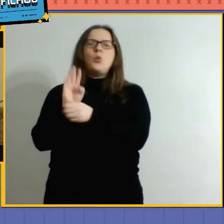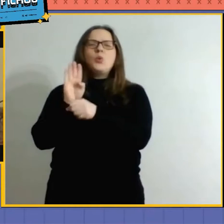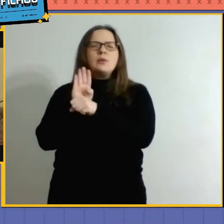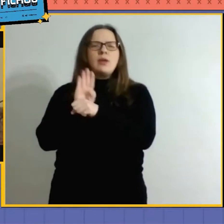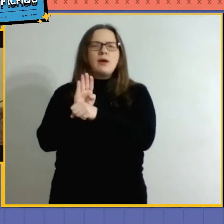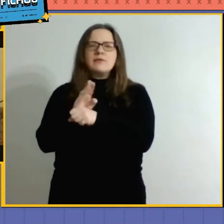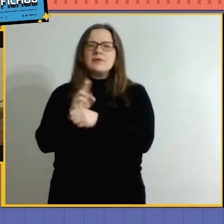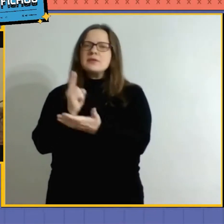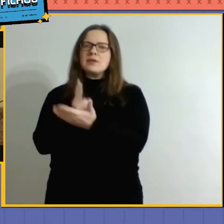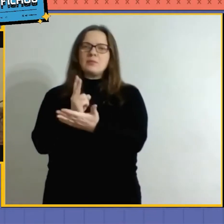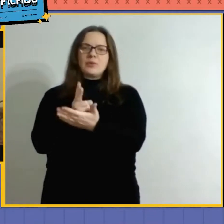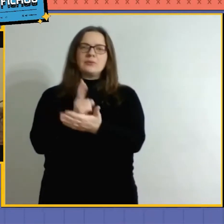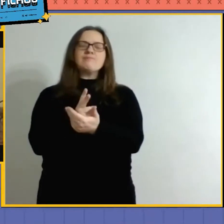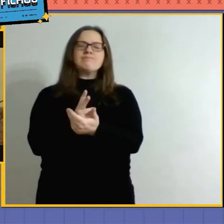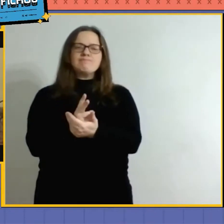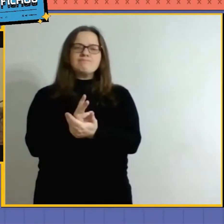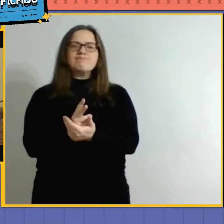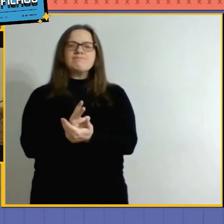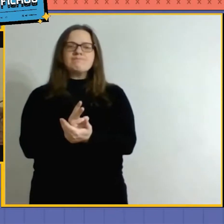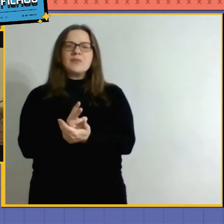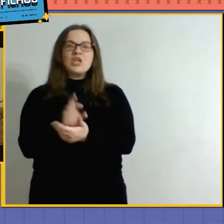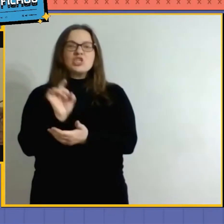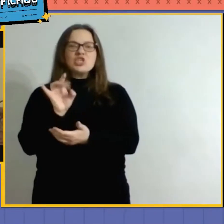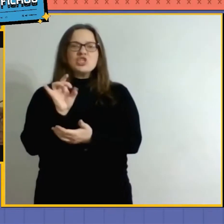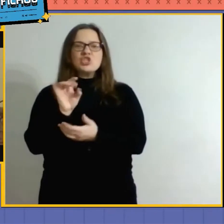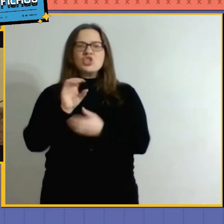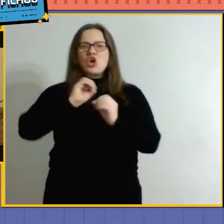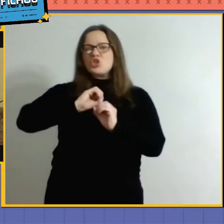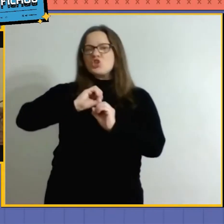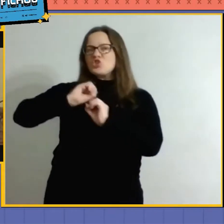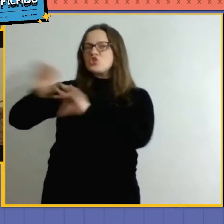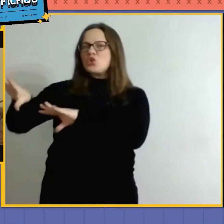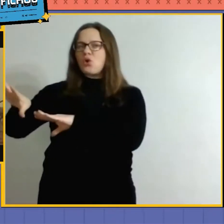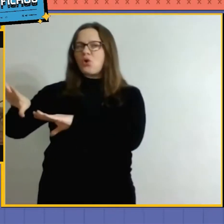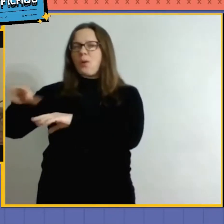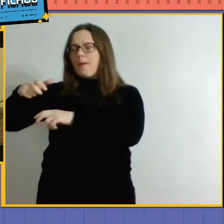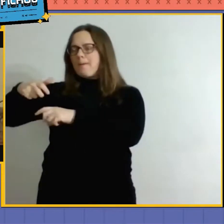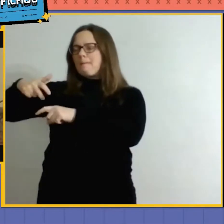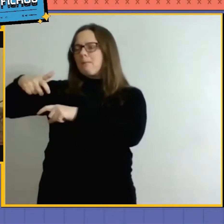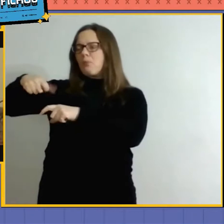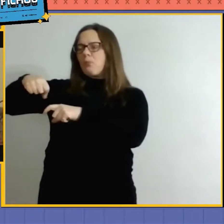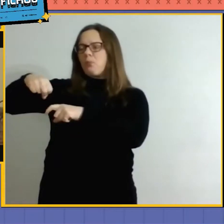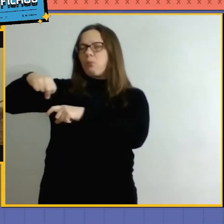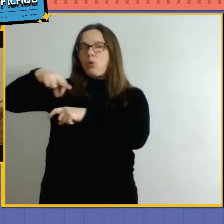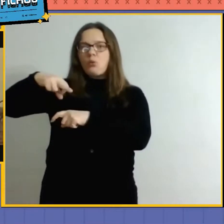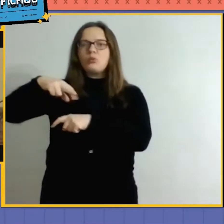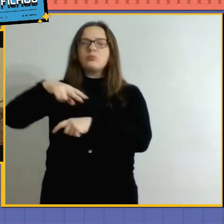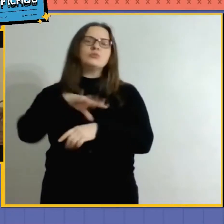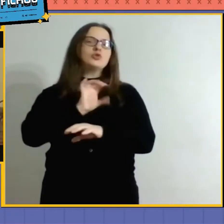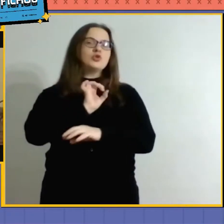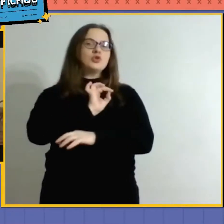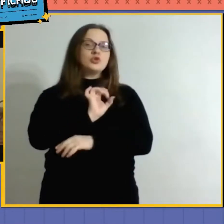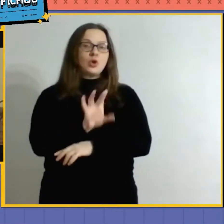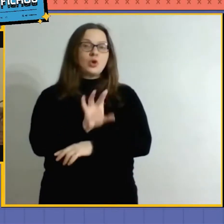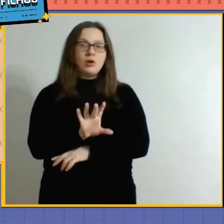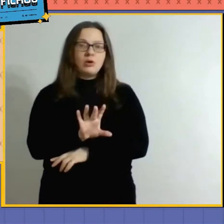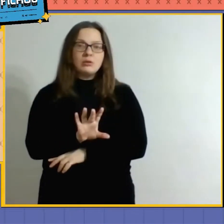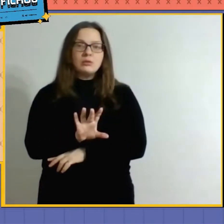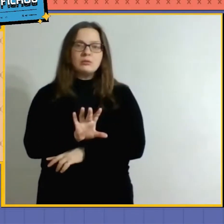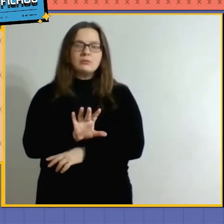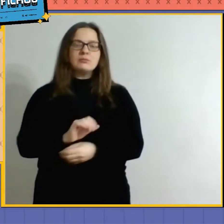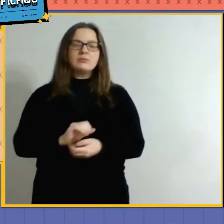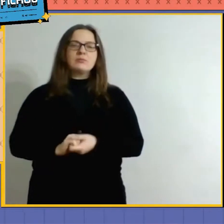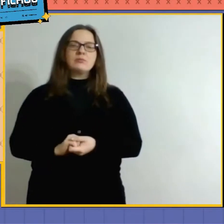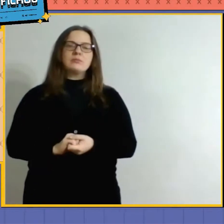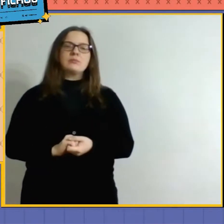tocava em armas ele só tocavam nas granadas o resultado para longe as granadas que caíram ali perto dele